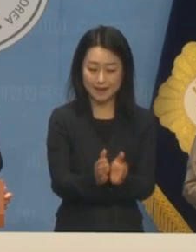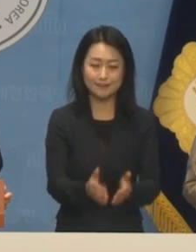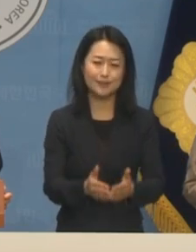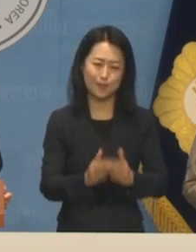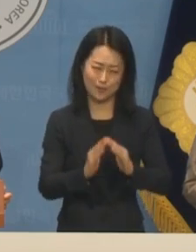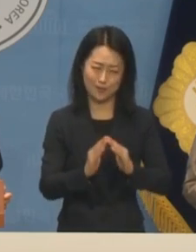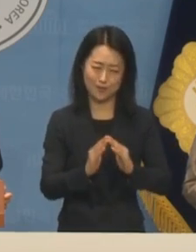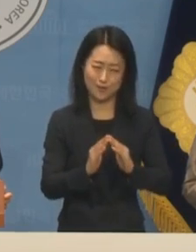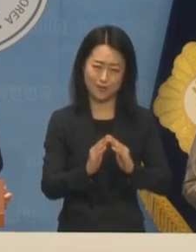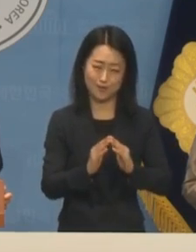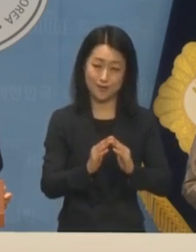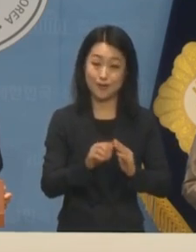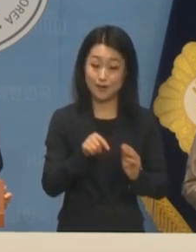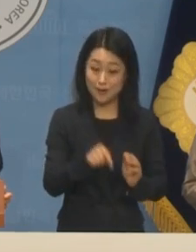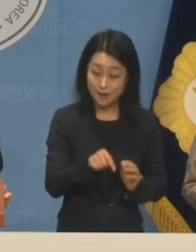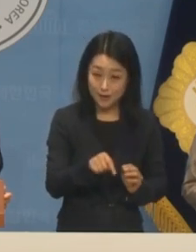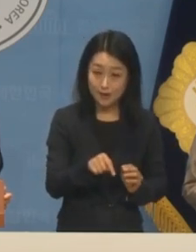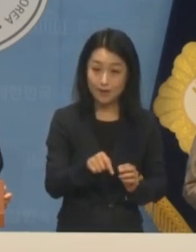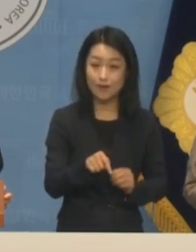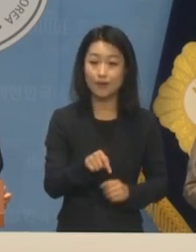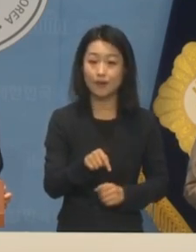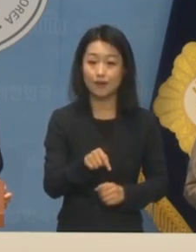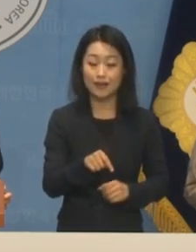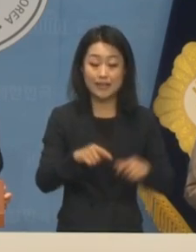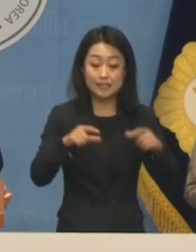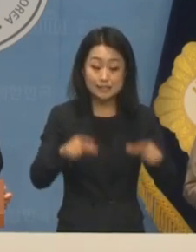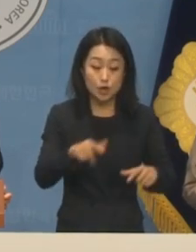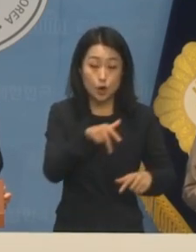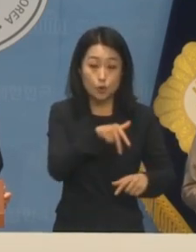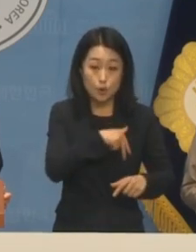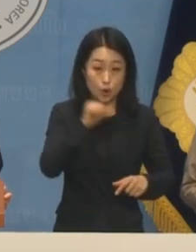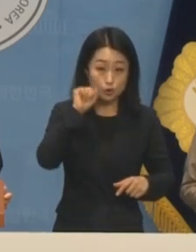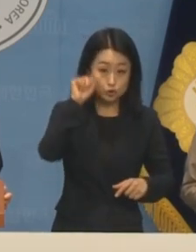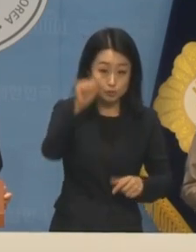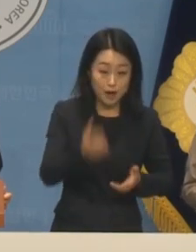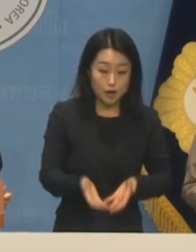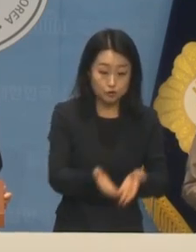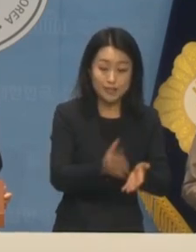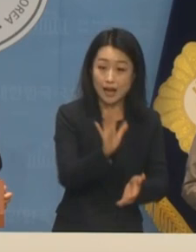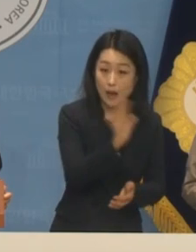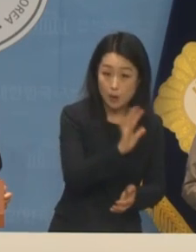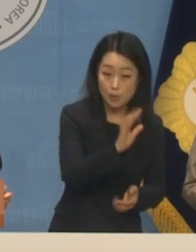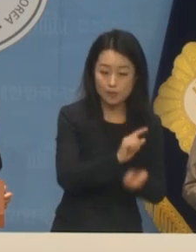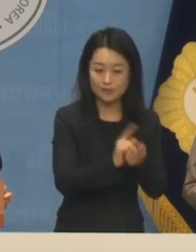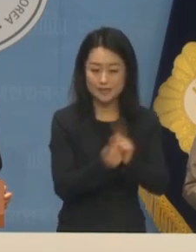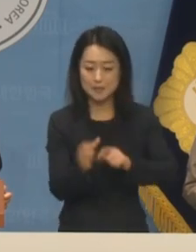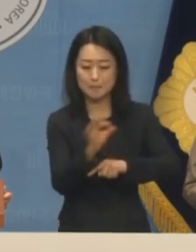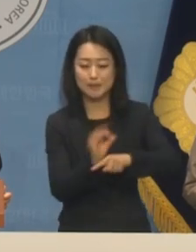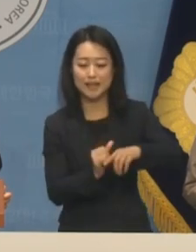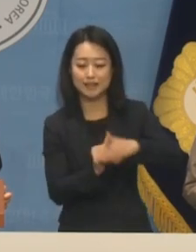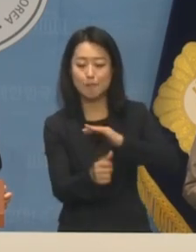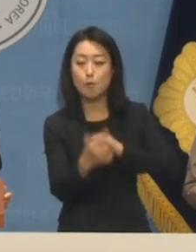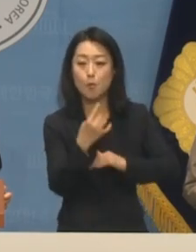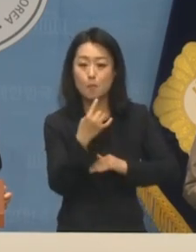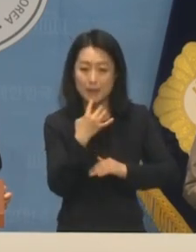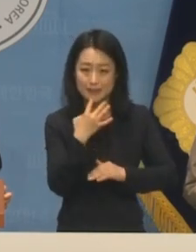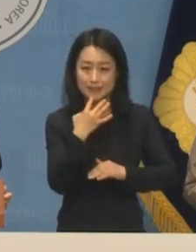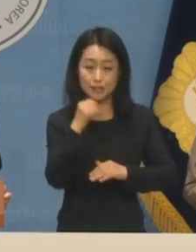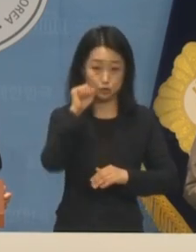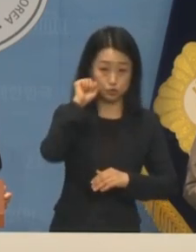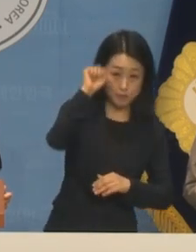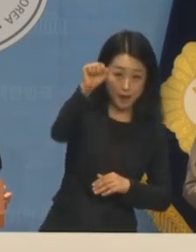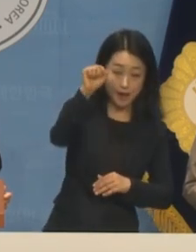즉 정당을 만들어서 지역구 국회의원 후보는 내지 않고 비례대표 후보만 내서 나중에